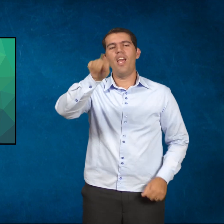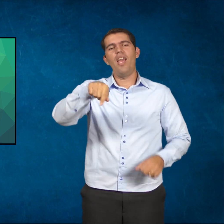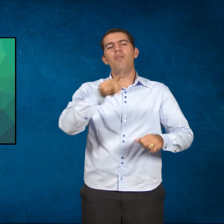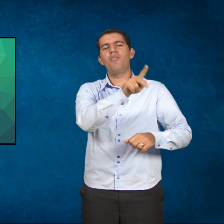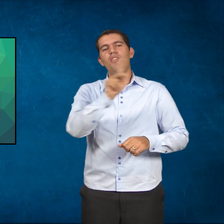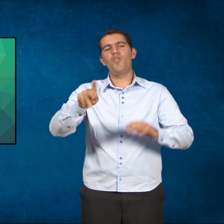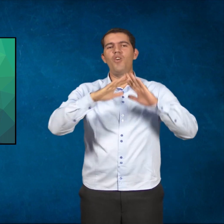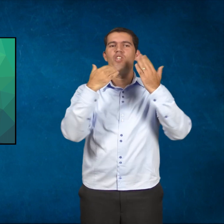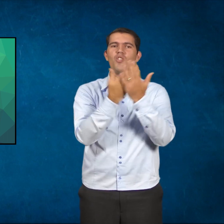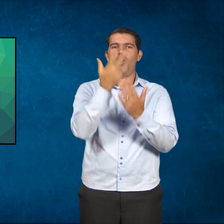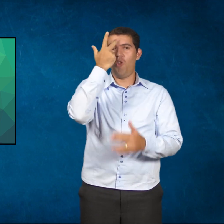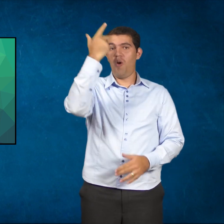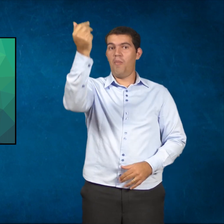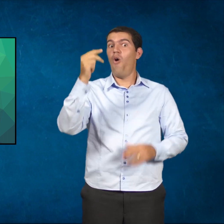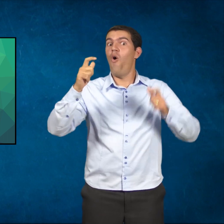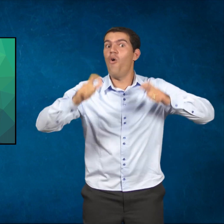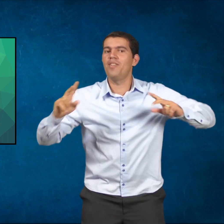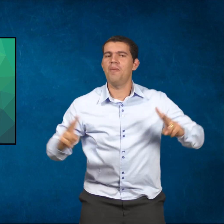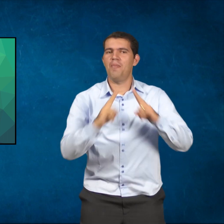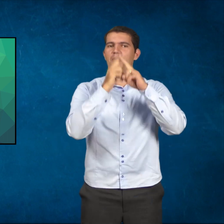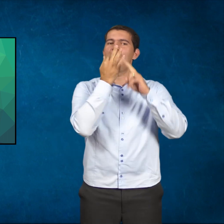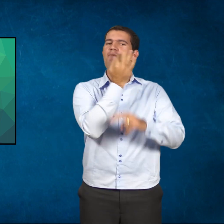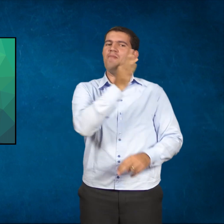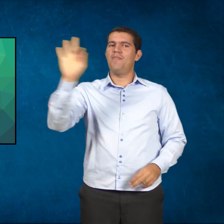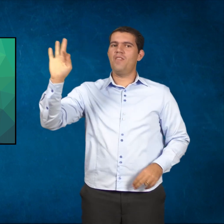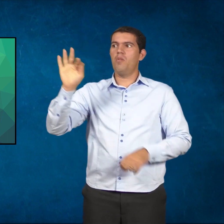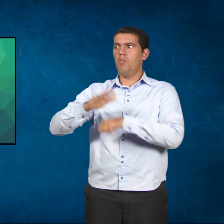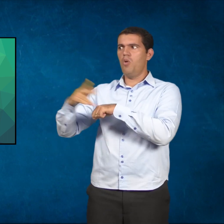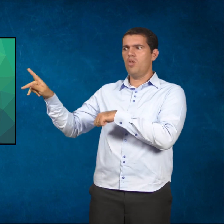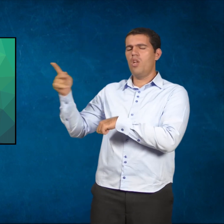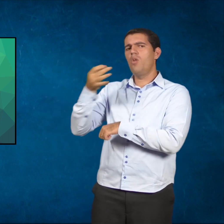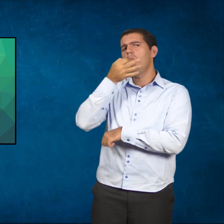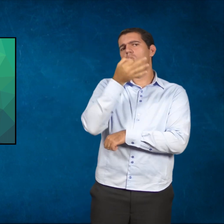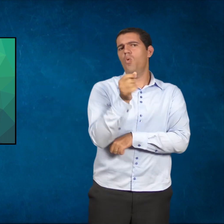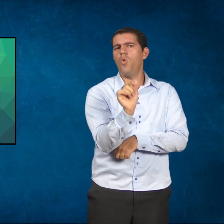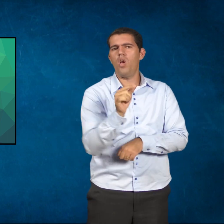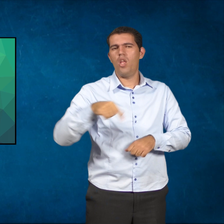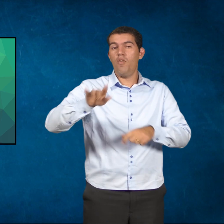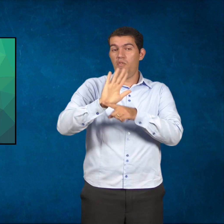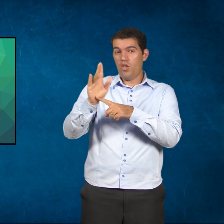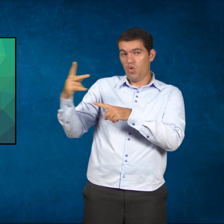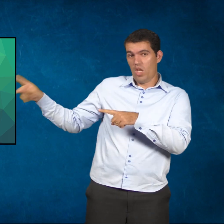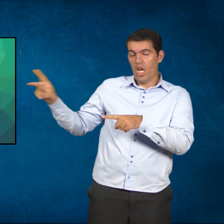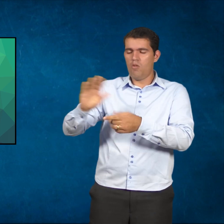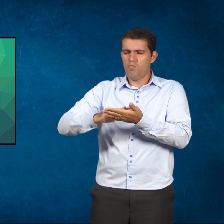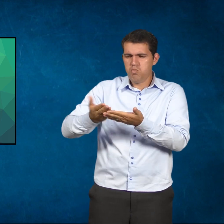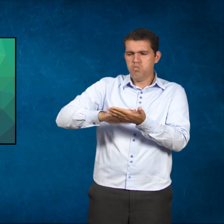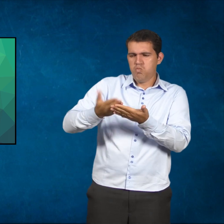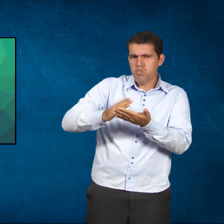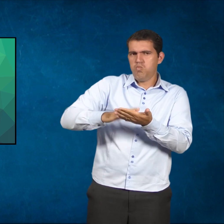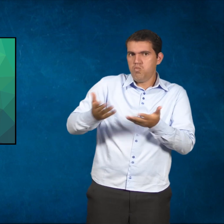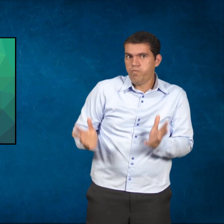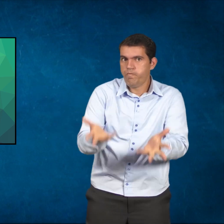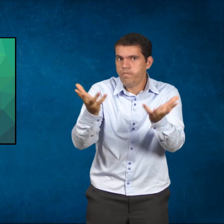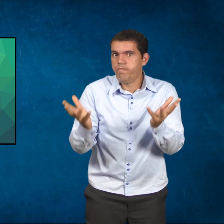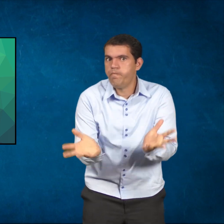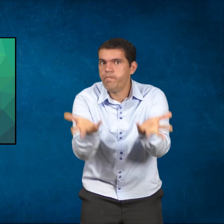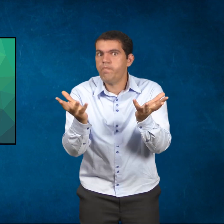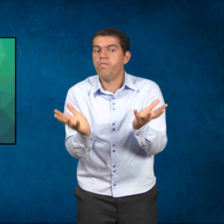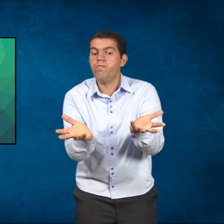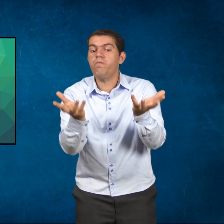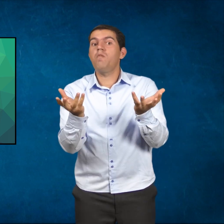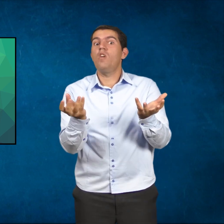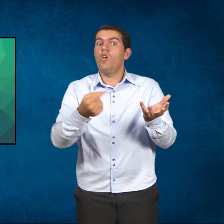em Paris. Ele nos sugeriu a tradução de um vídeo dele em que somos instigados a pensar de maneira